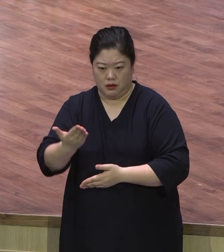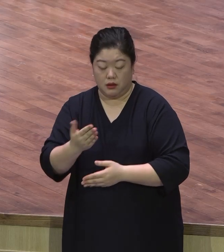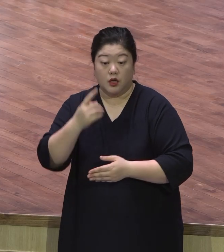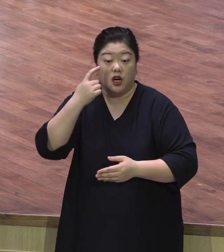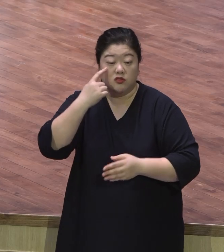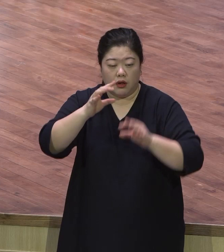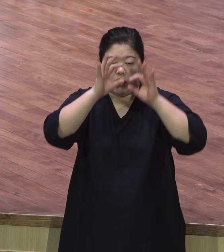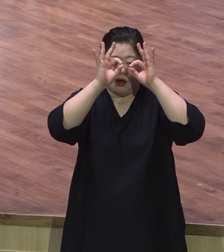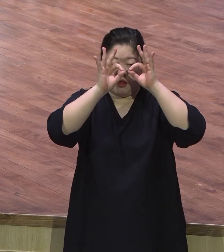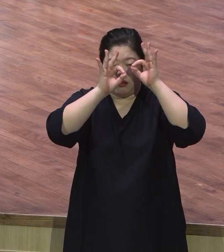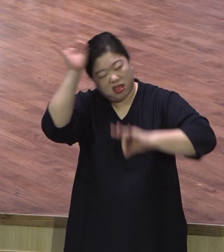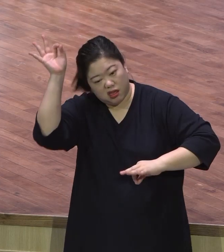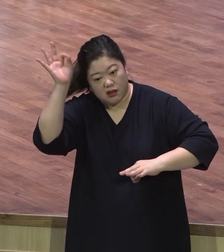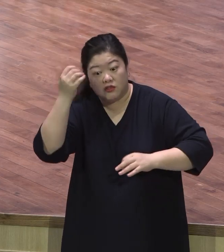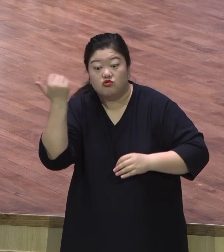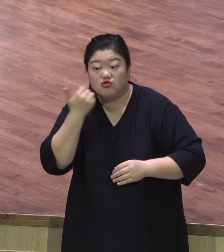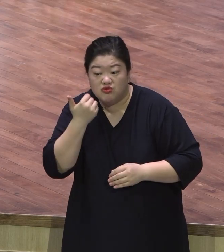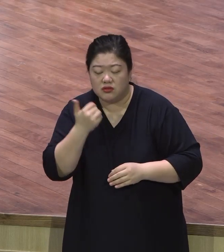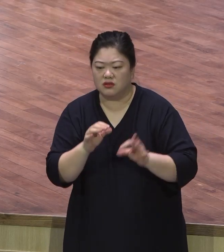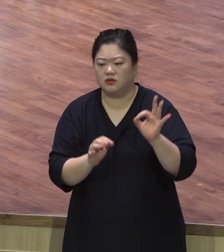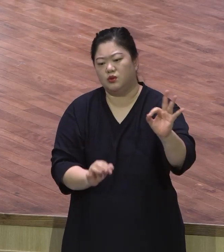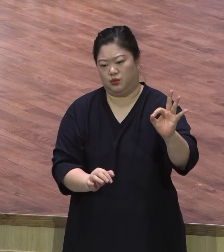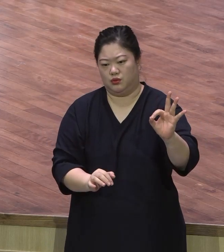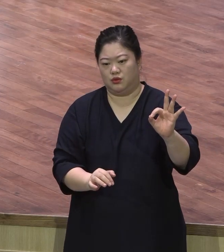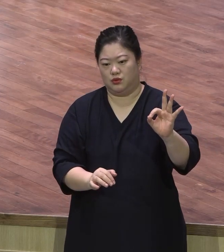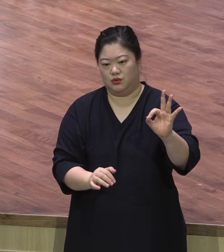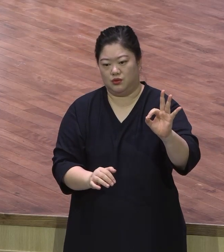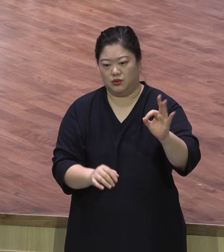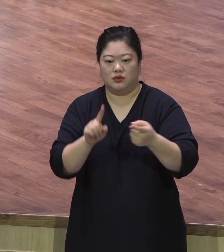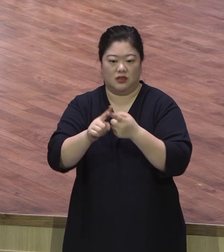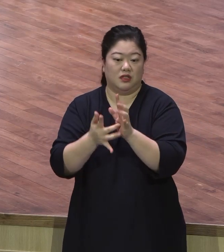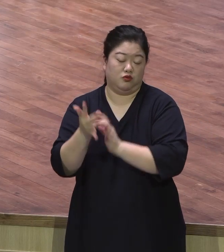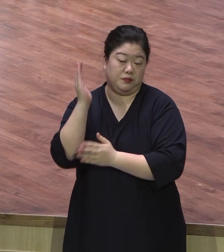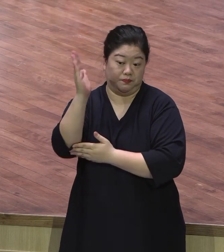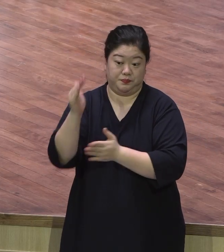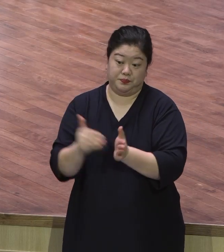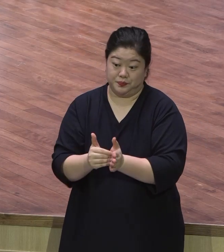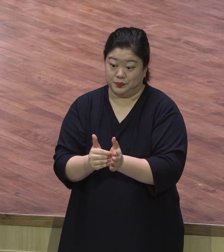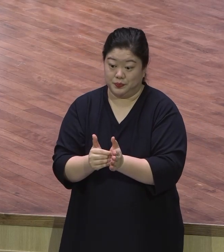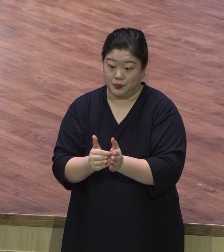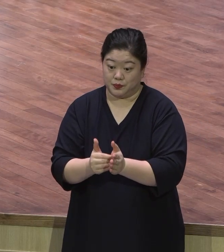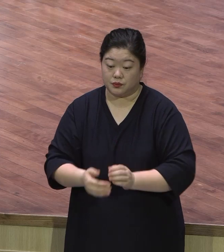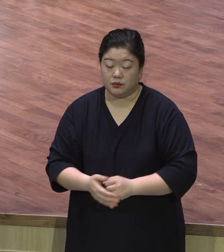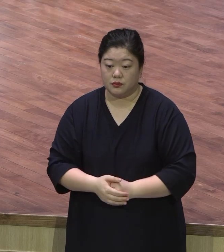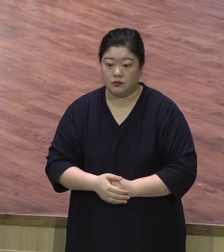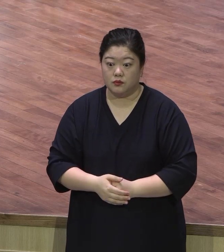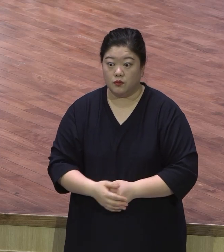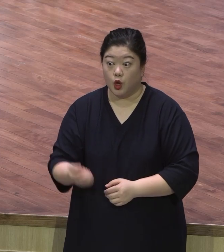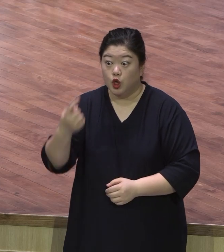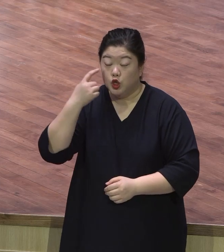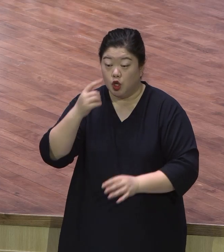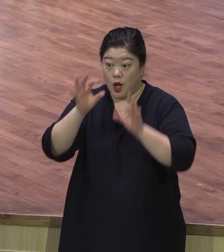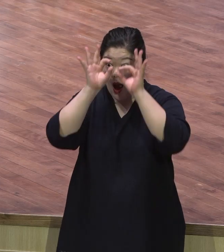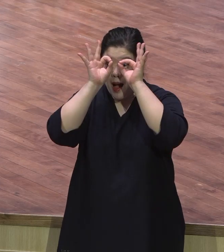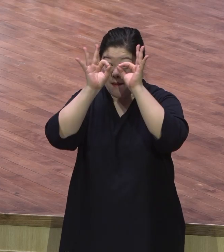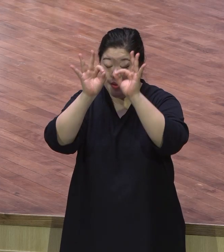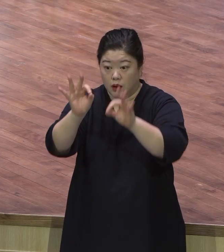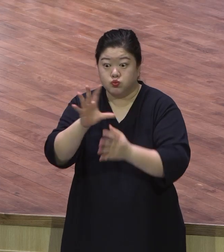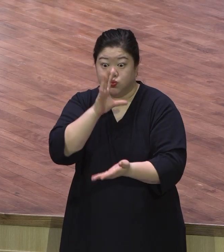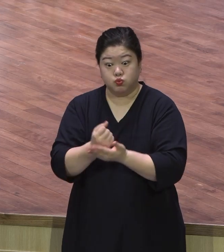뭐냐 돈이라 그랬어요 예수님 말씀이에요 그렇게 멀쩡하던 눈이 어느 날 갑자기